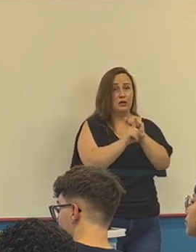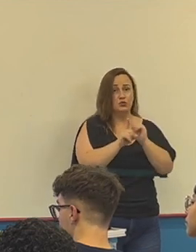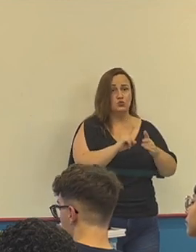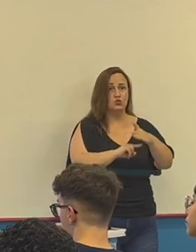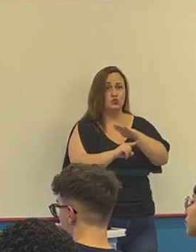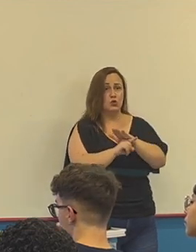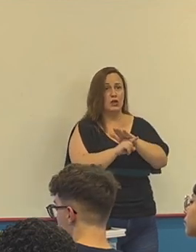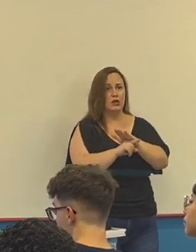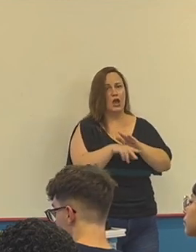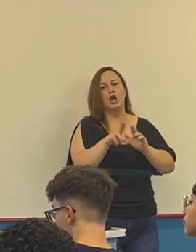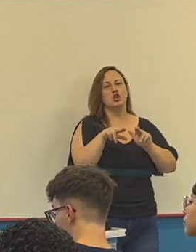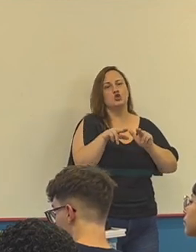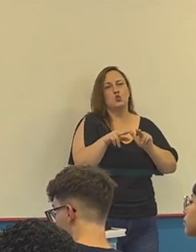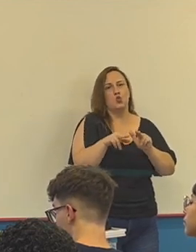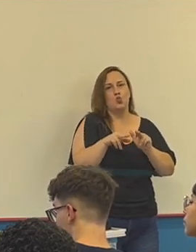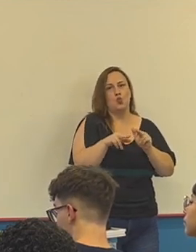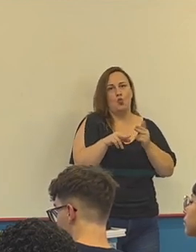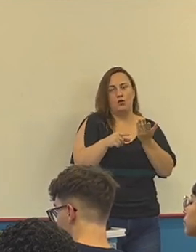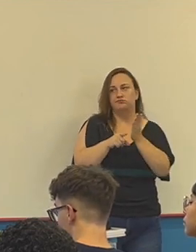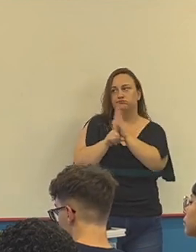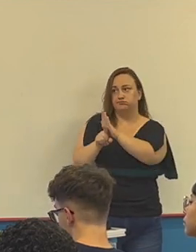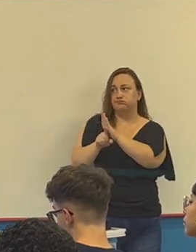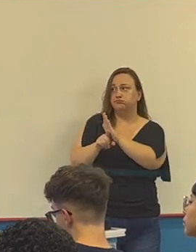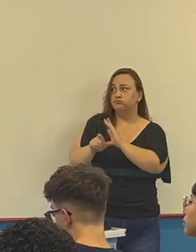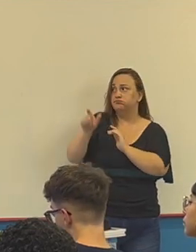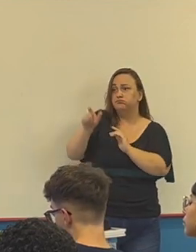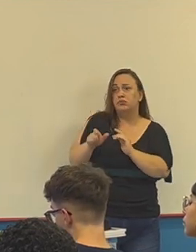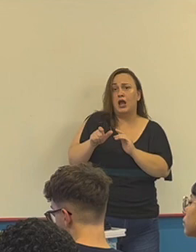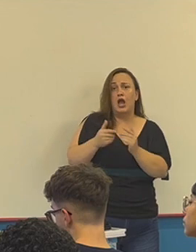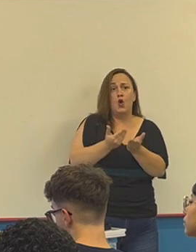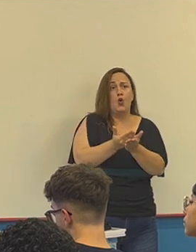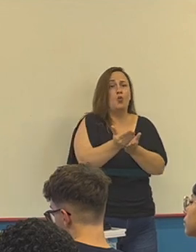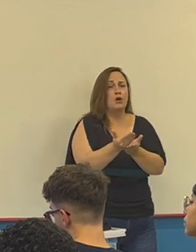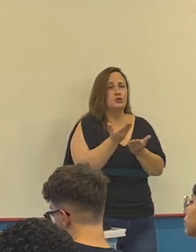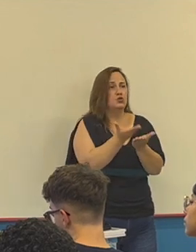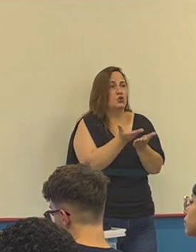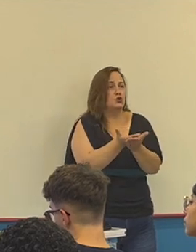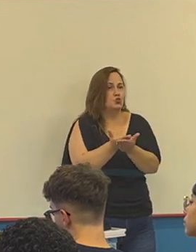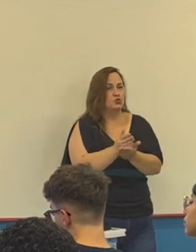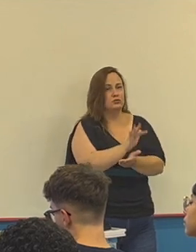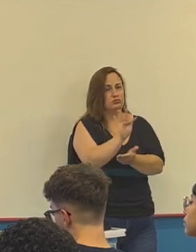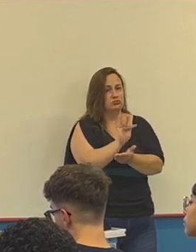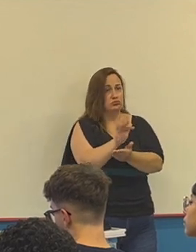né, que eu comecei a fazer faculdade em